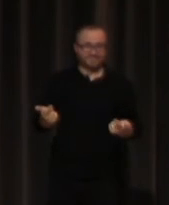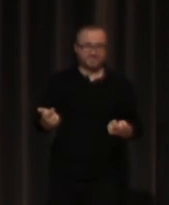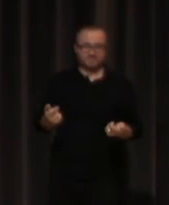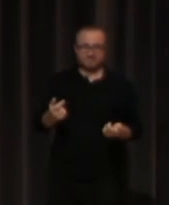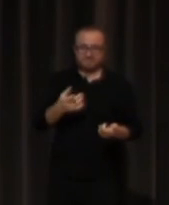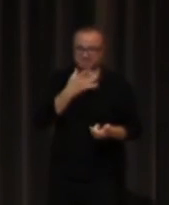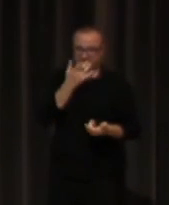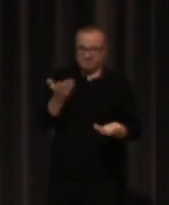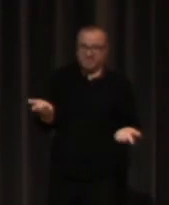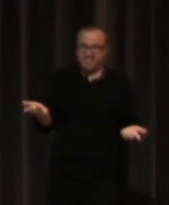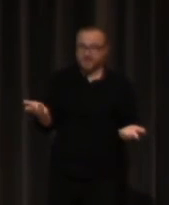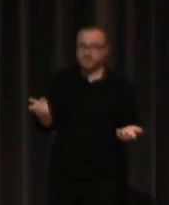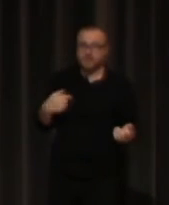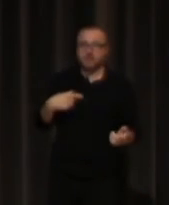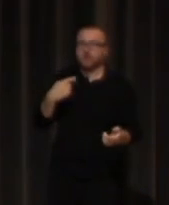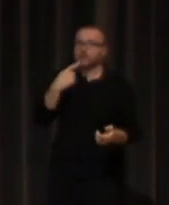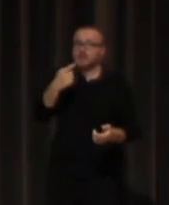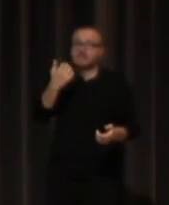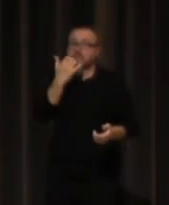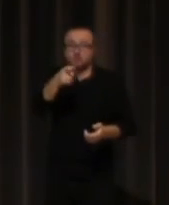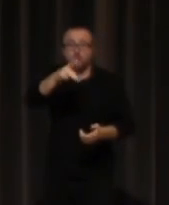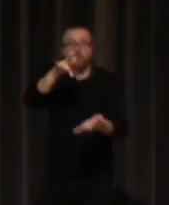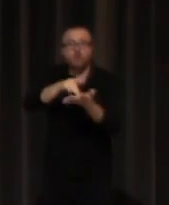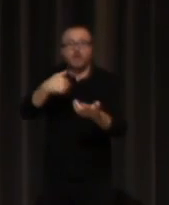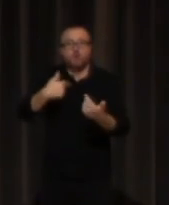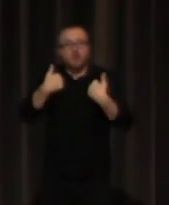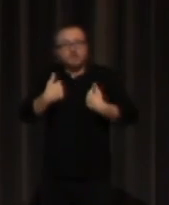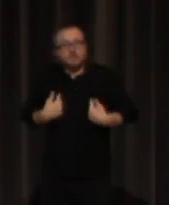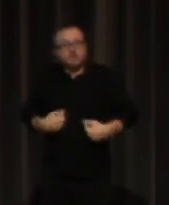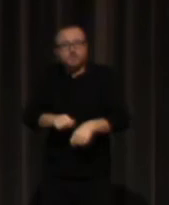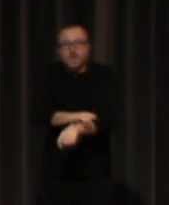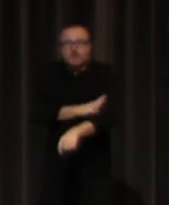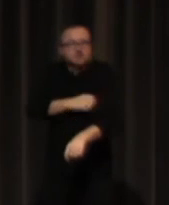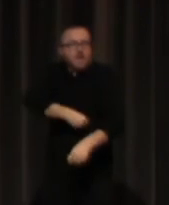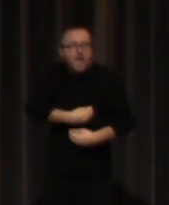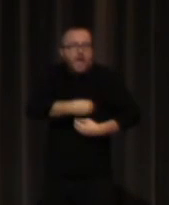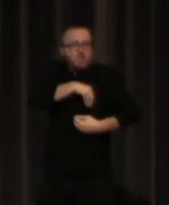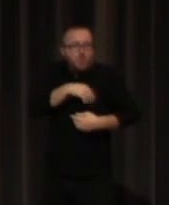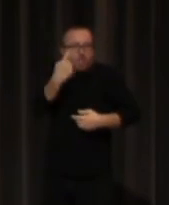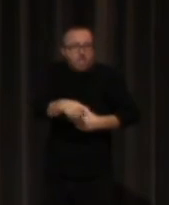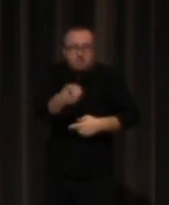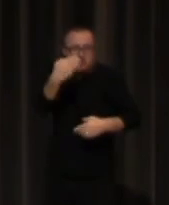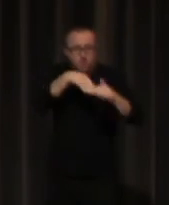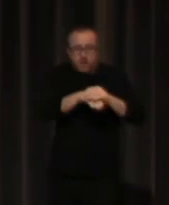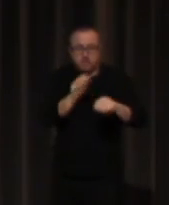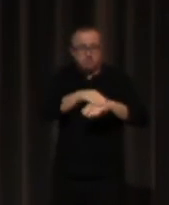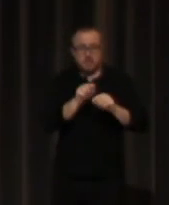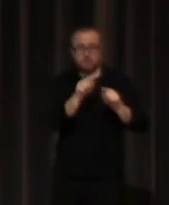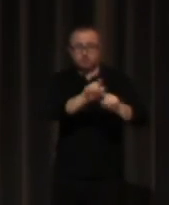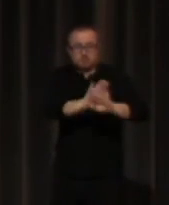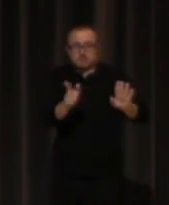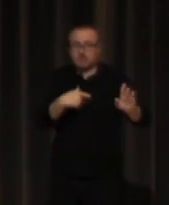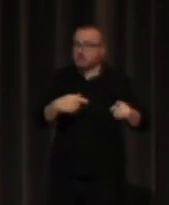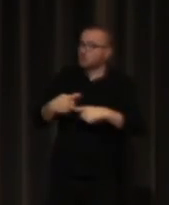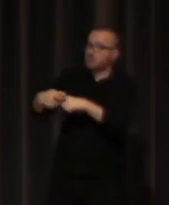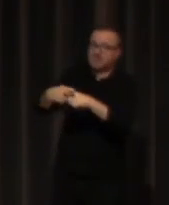nosaltres pensem que això no s'explica als altres, això no es mostra, no? Quan veiem un cor d'aquests, és realment que fa cosa. I